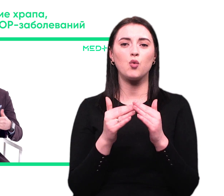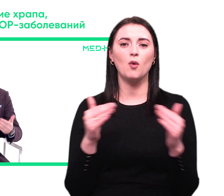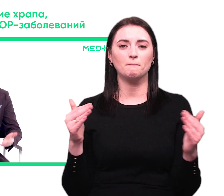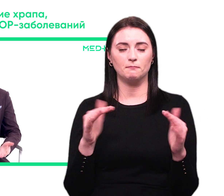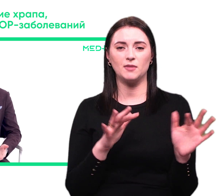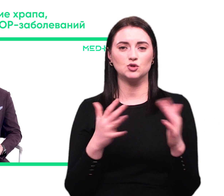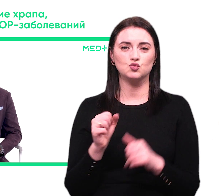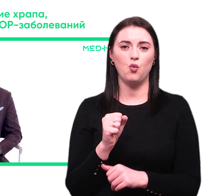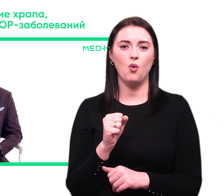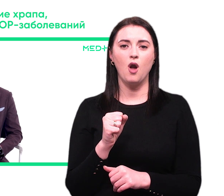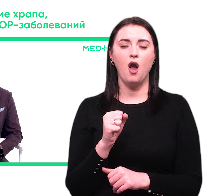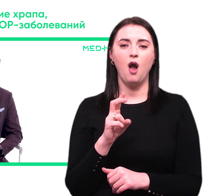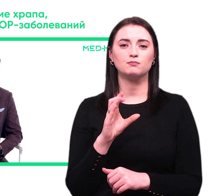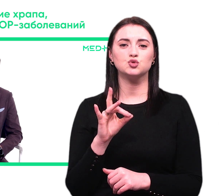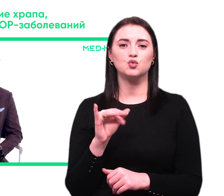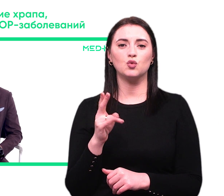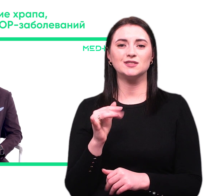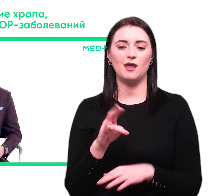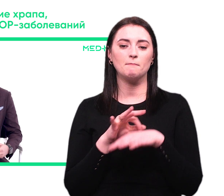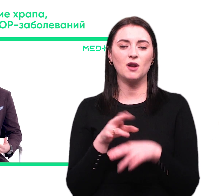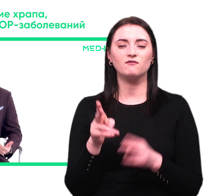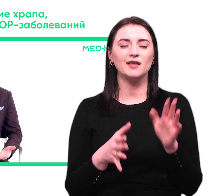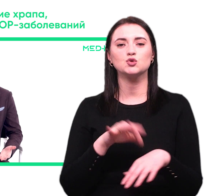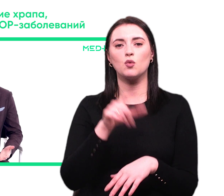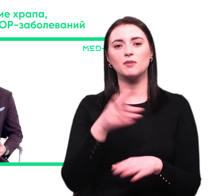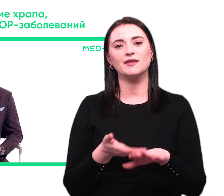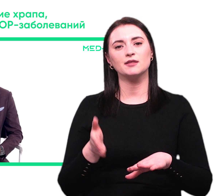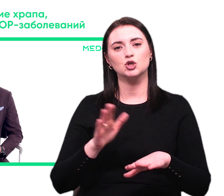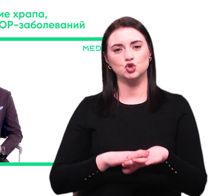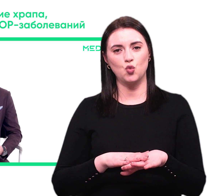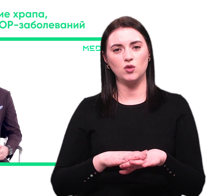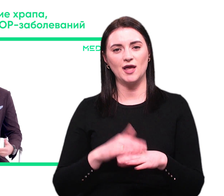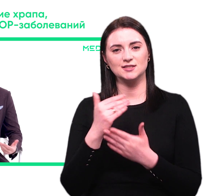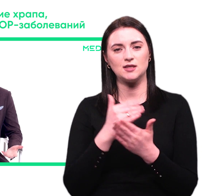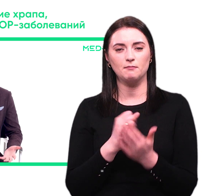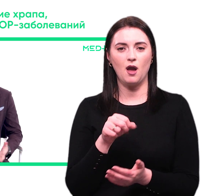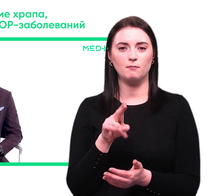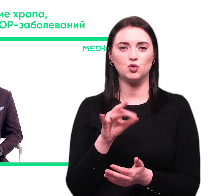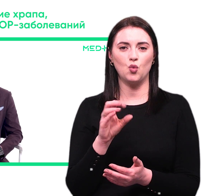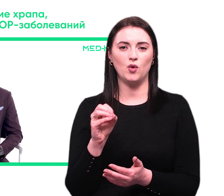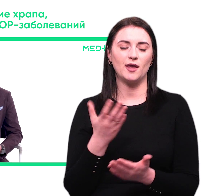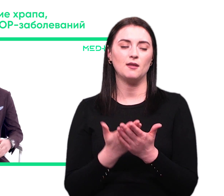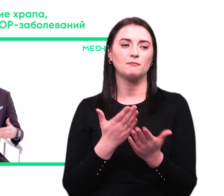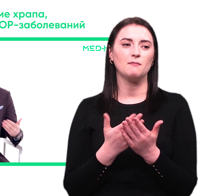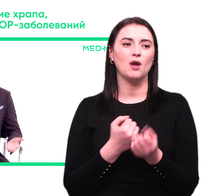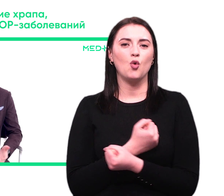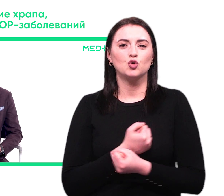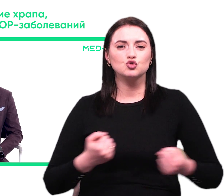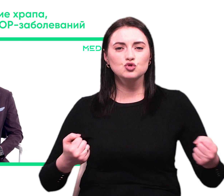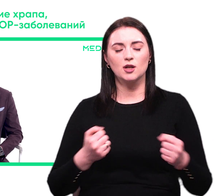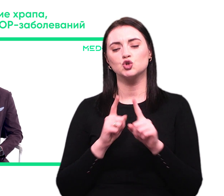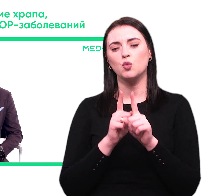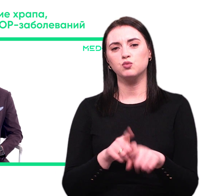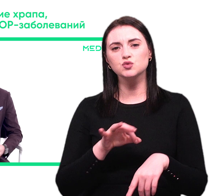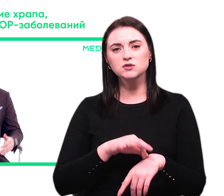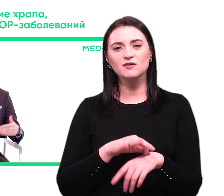обструкция, и проводим нашу хирургию. Если же у пациента тяжелая степень апноэ, если мы уже видим ожирение, какие-то сопутствующие